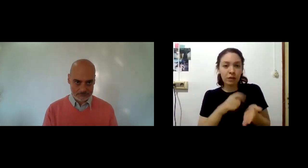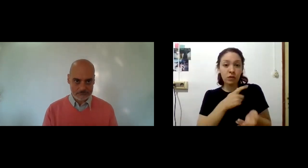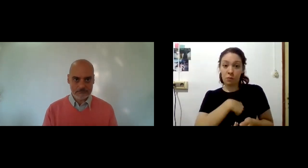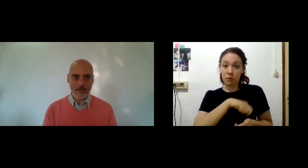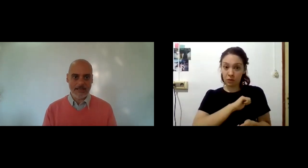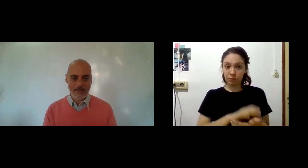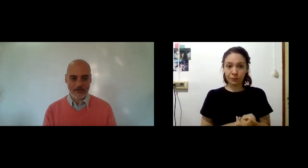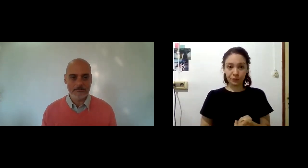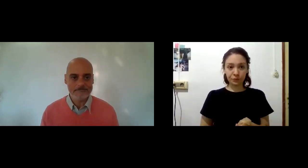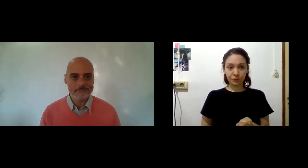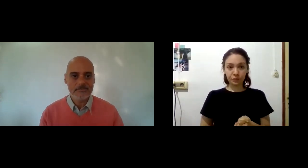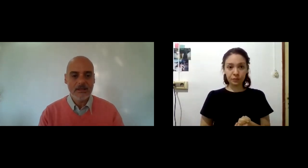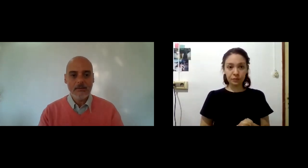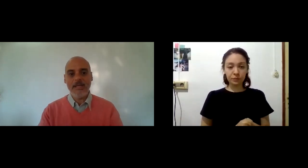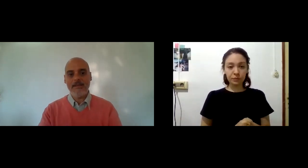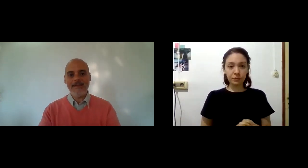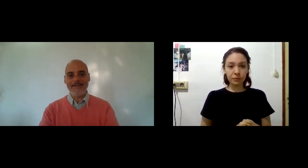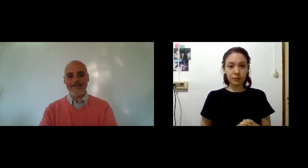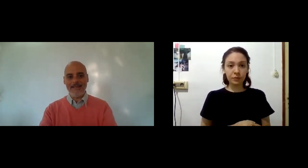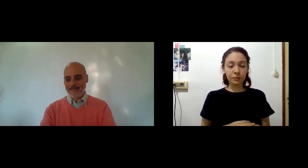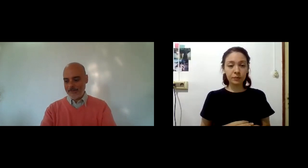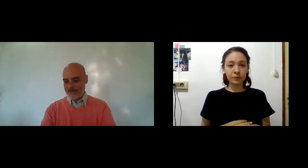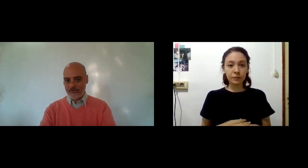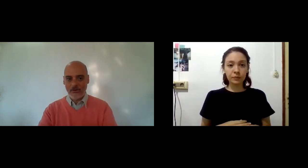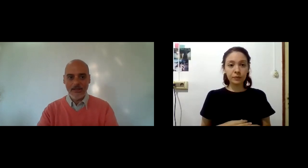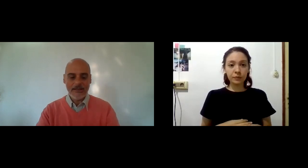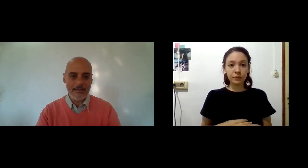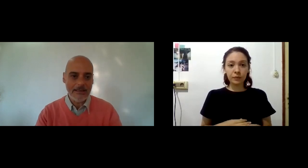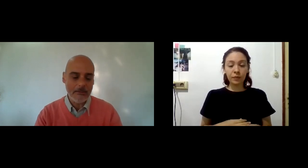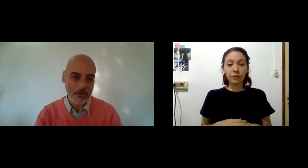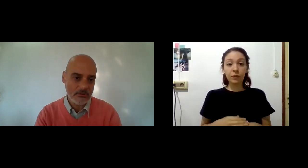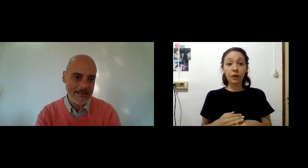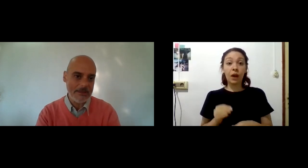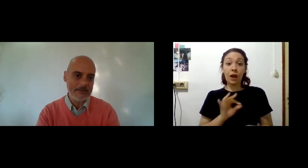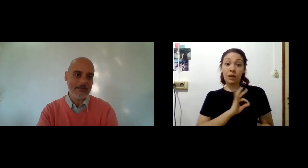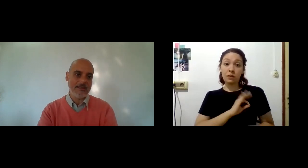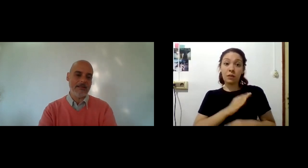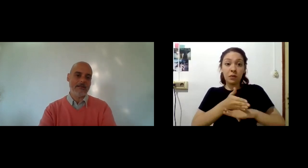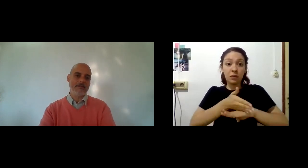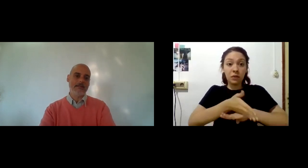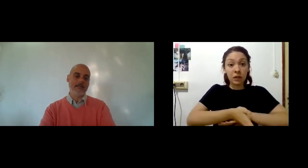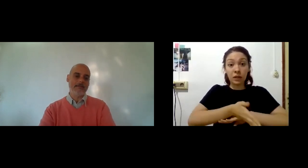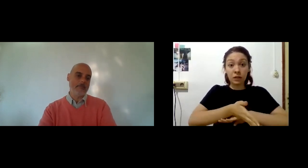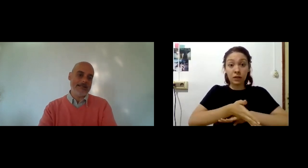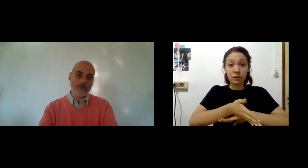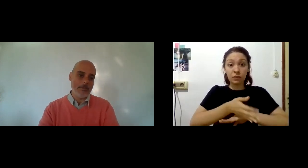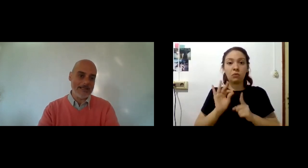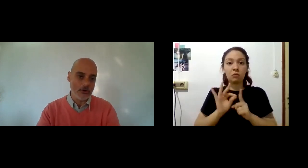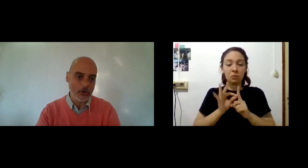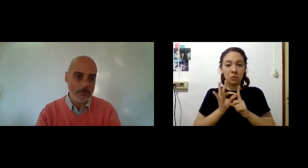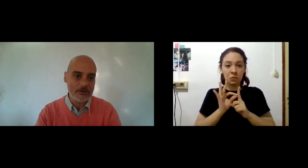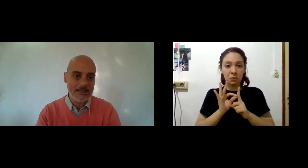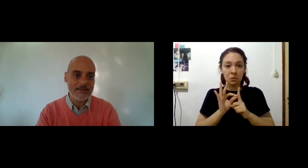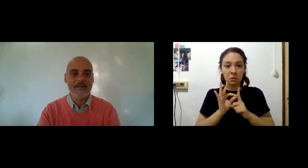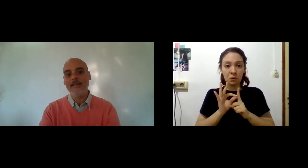asignó en español. Bien, y ese es el examen de ingreso, que, bueno, es un examen que es tanto para